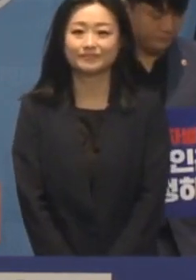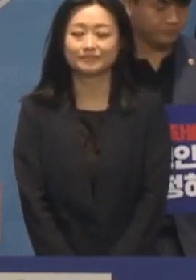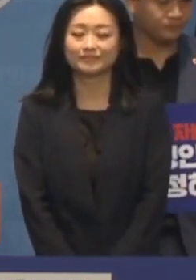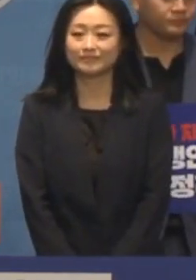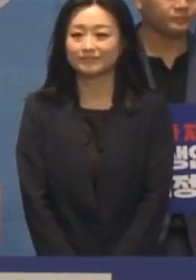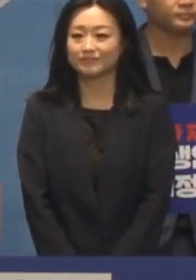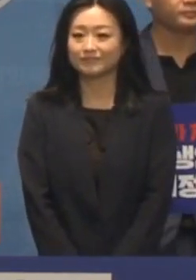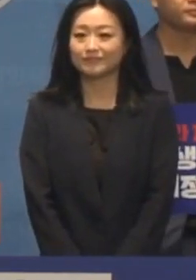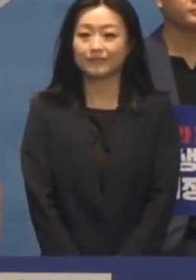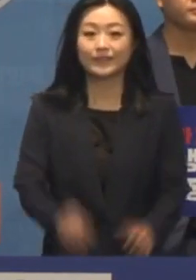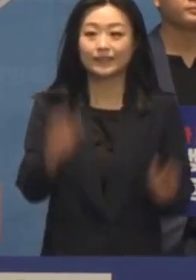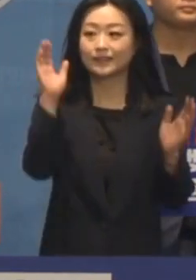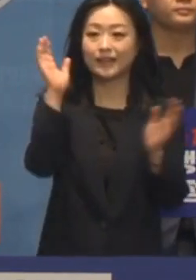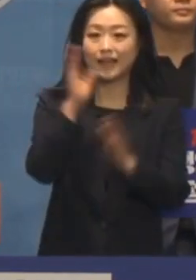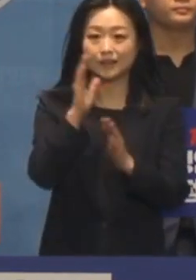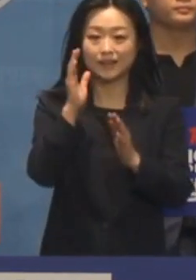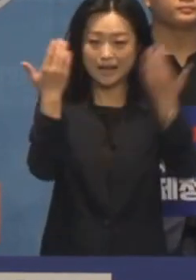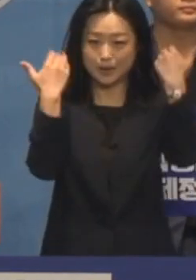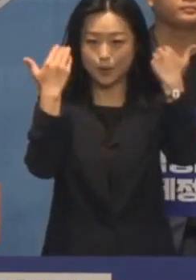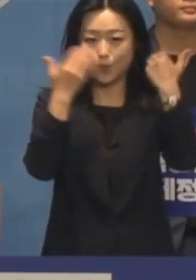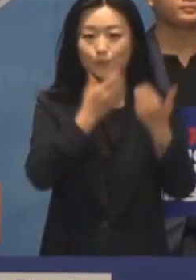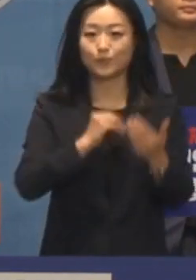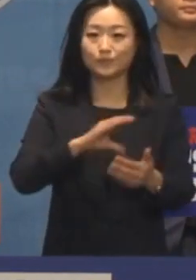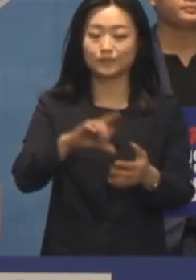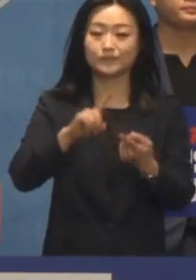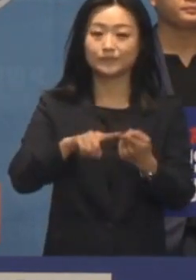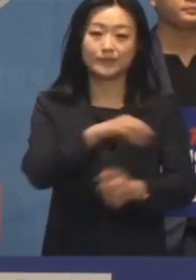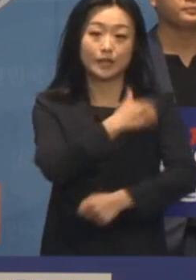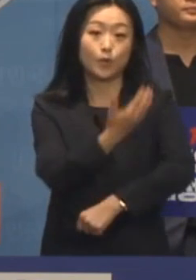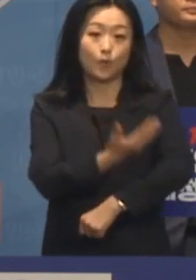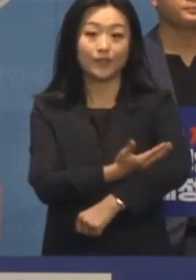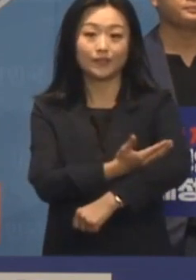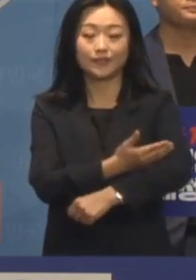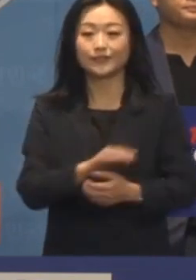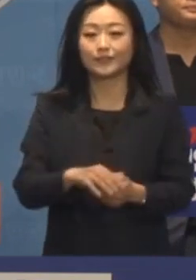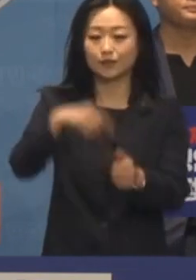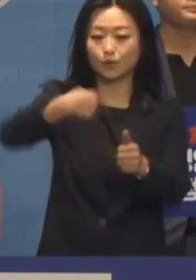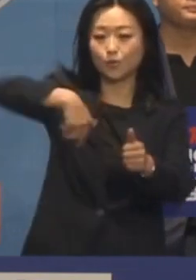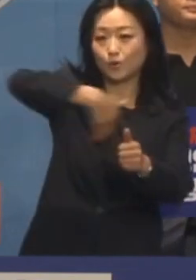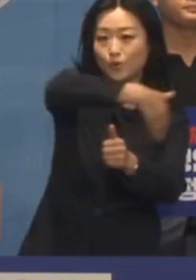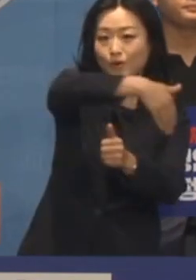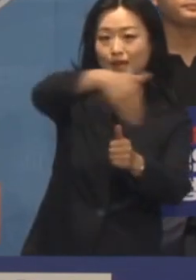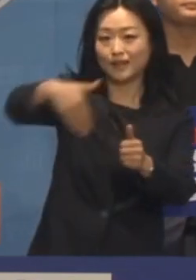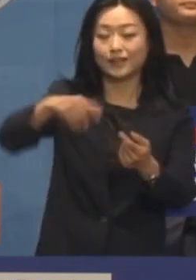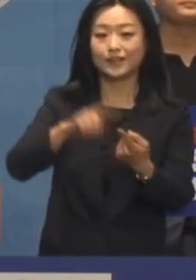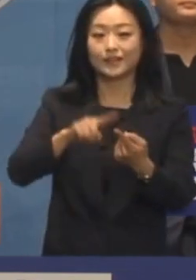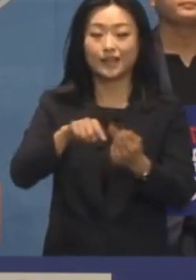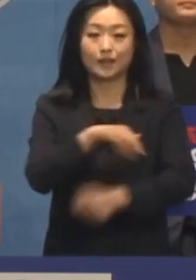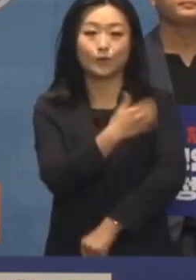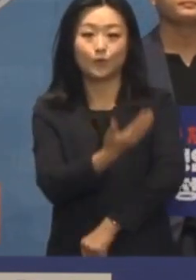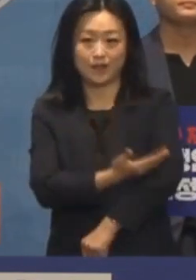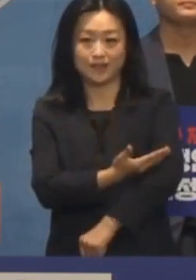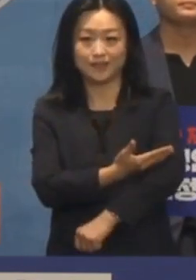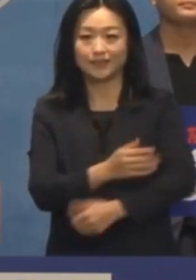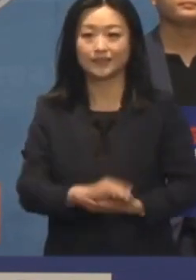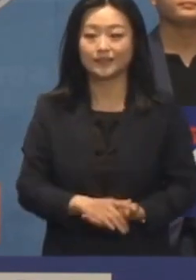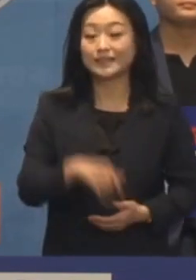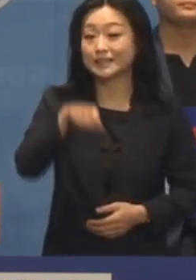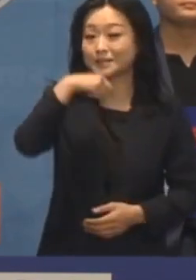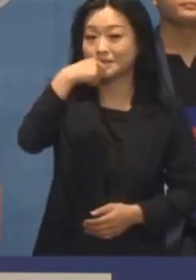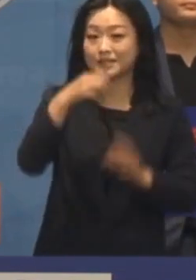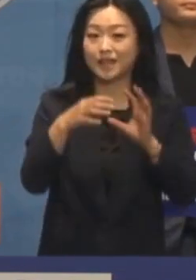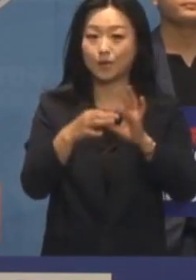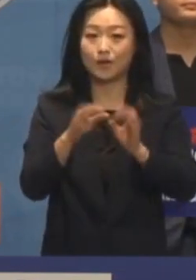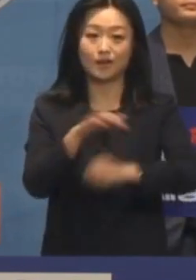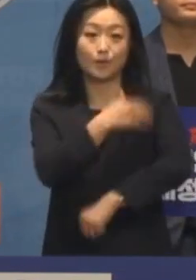마지막으로 학교 복지에 관한 권리, 교육 환경에 관한 권리, 급식에 관한